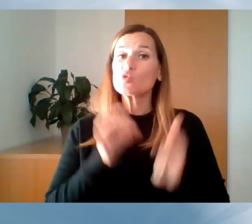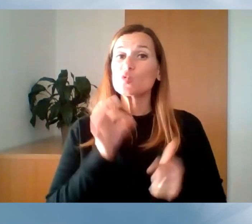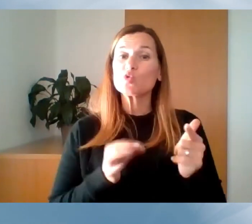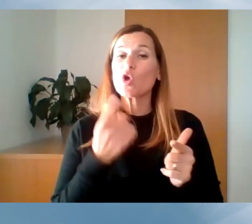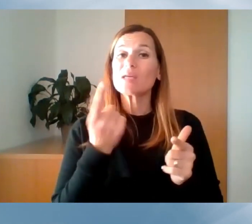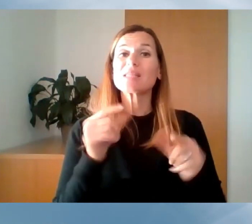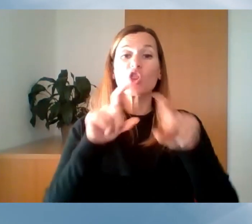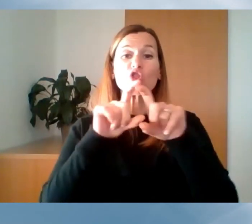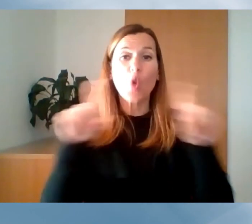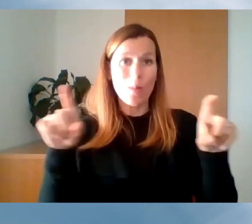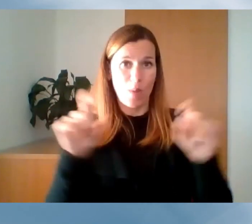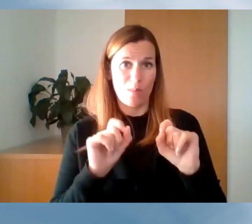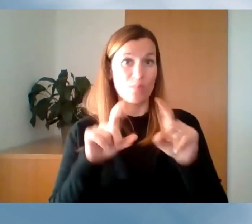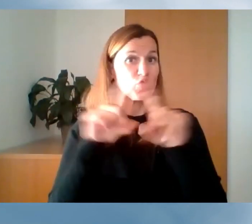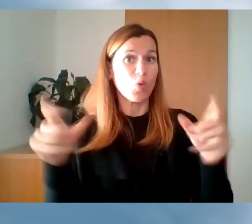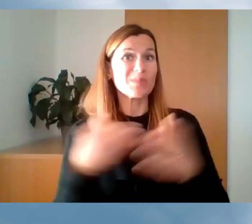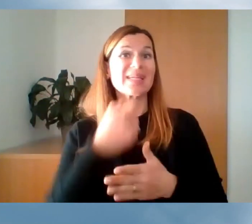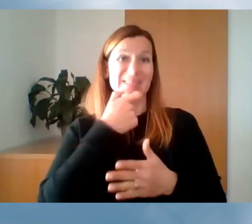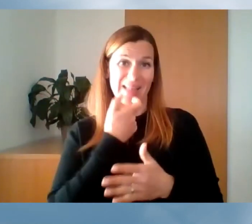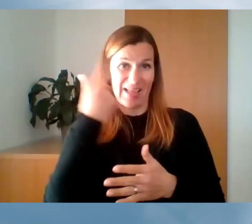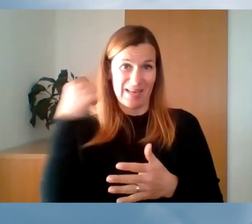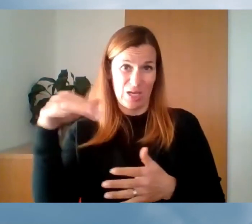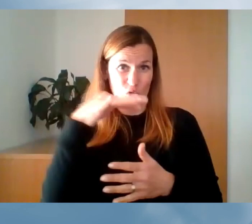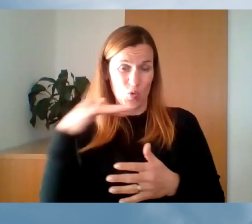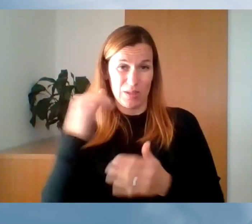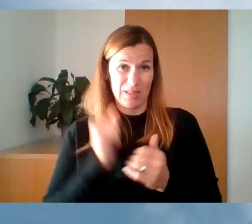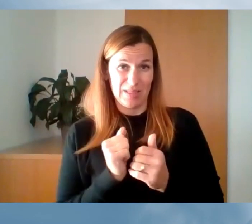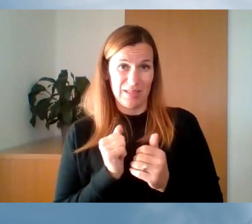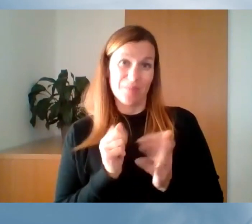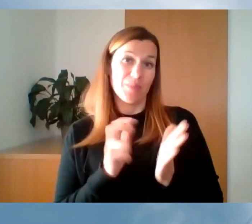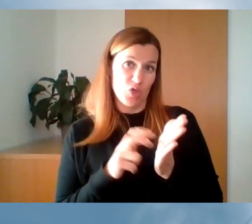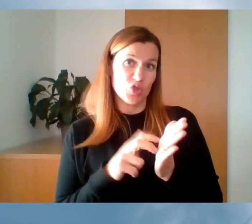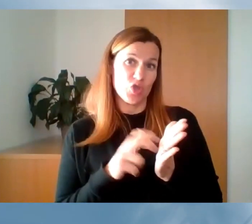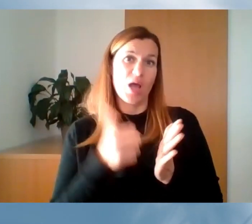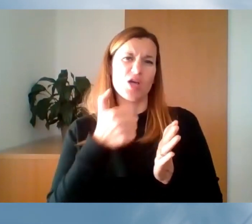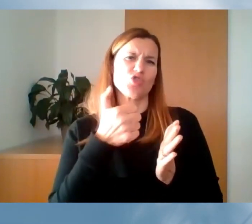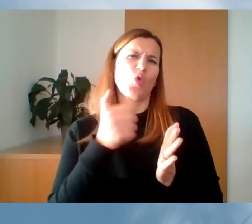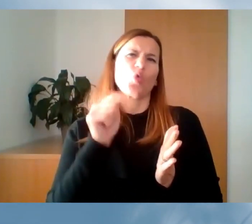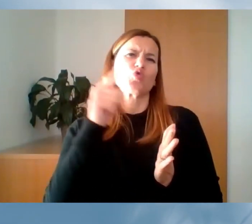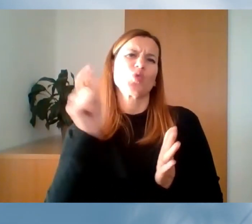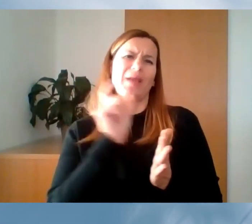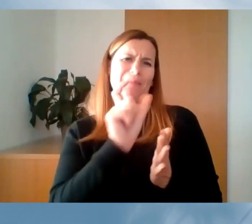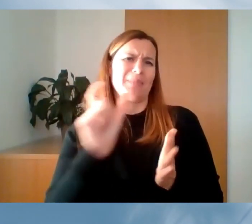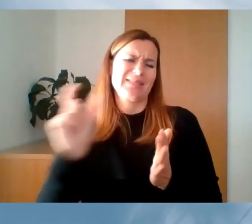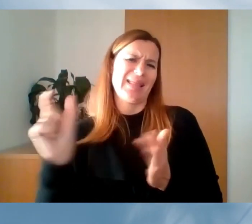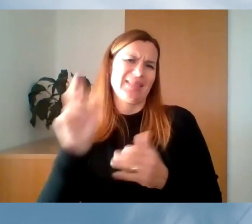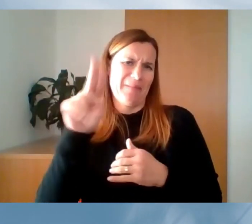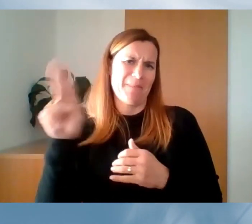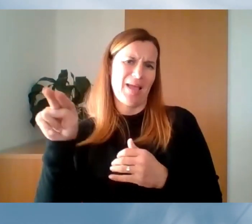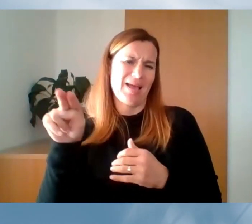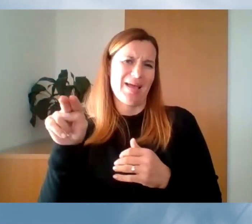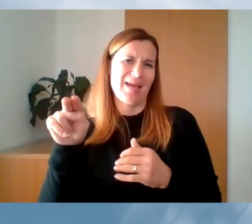izkušnjo z domom, kot rečemo, dom za stare ljudi. Še 100 drugih izrazov